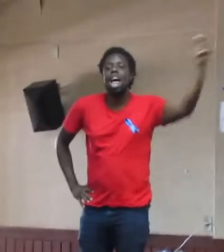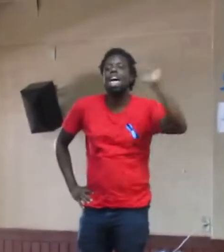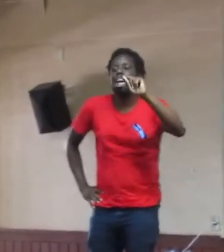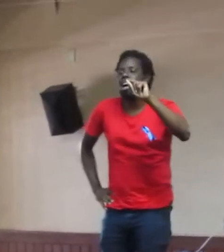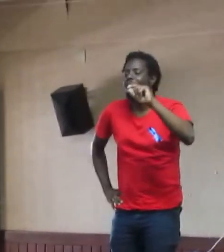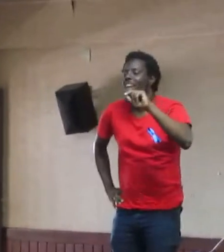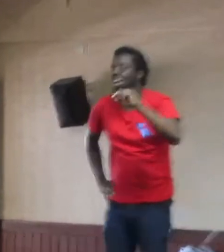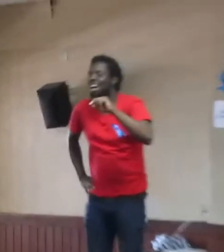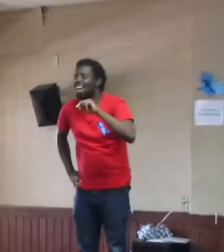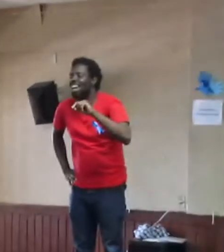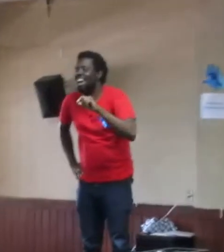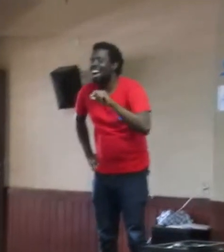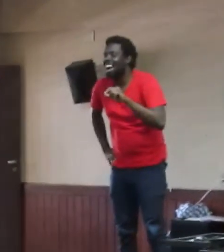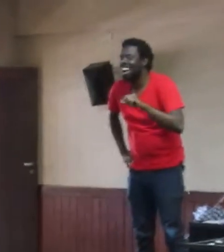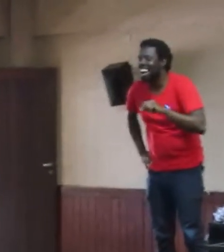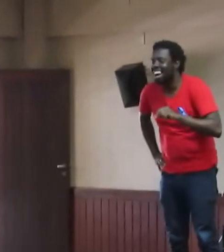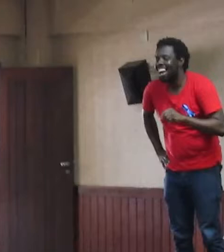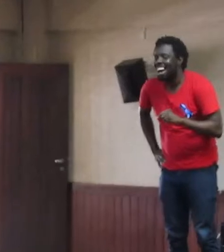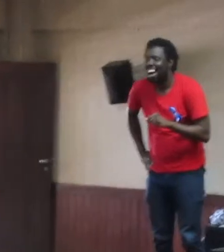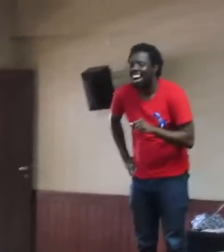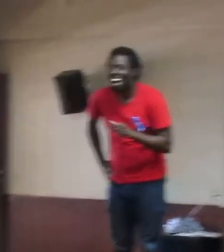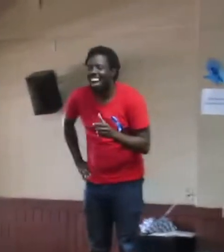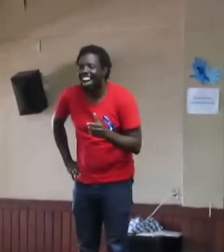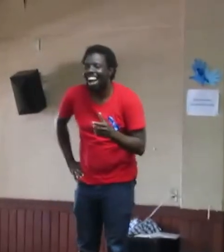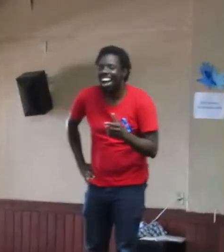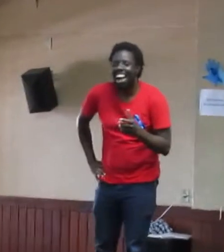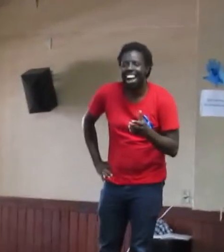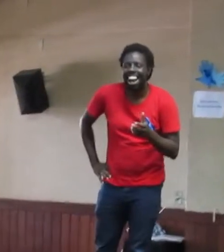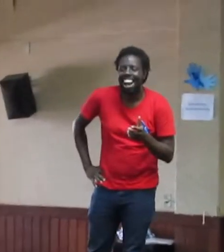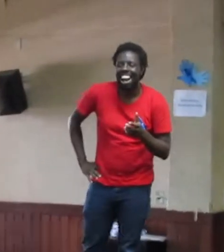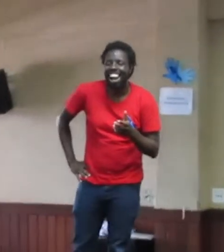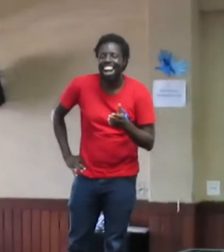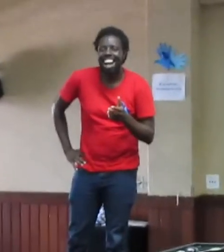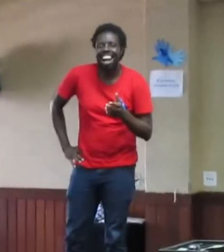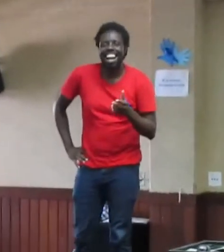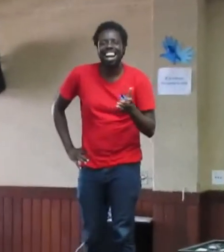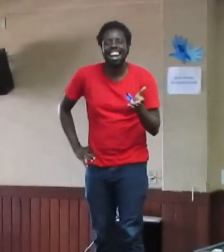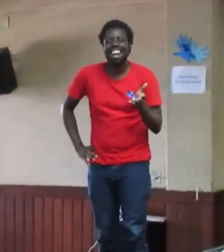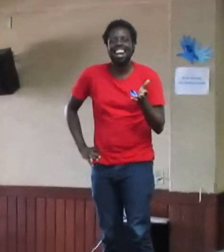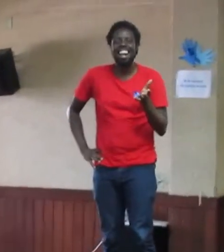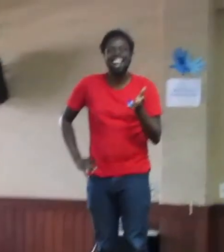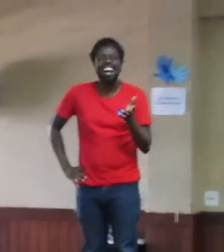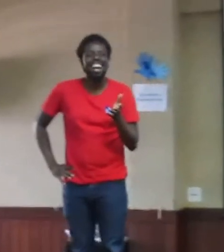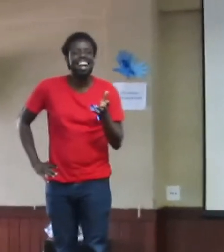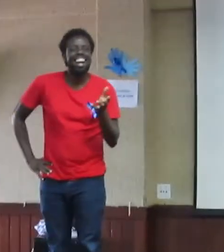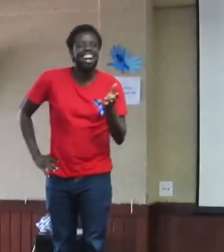conhece? Eu pareço com quem? Quem sabe dizer?